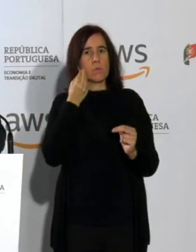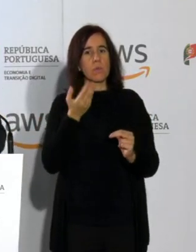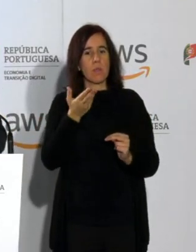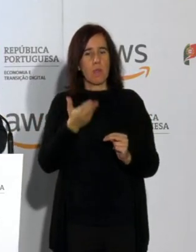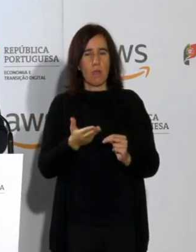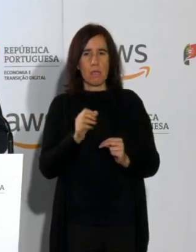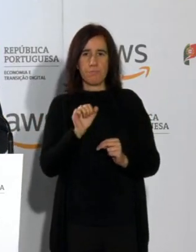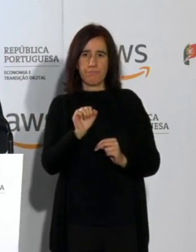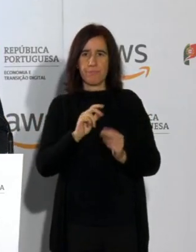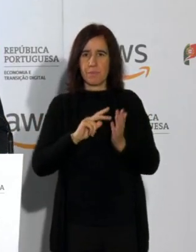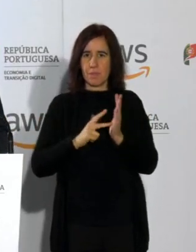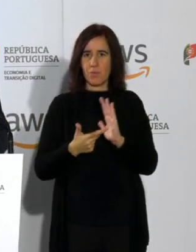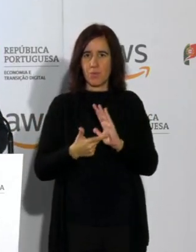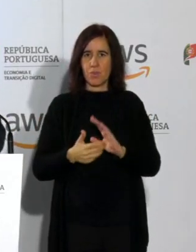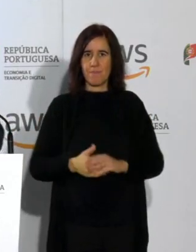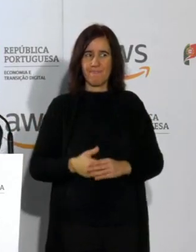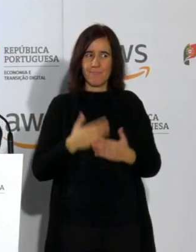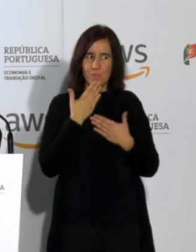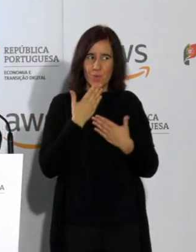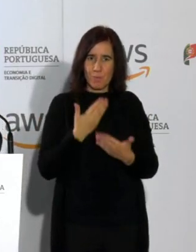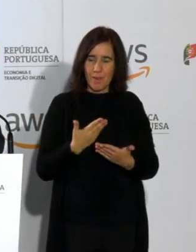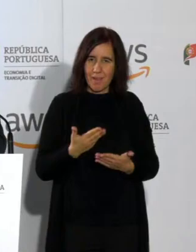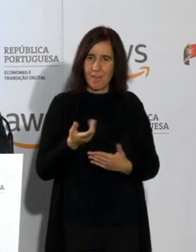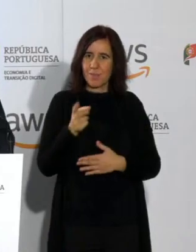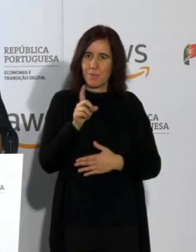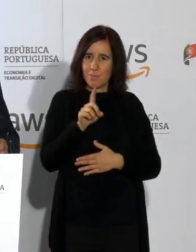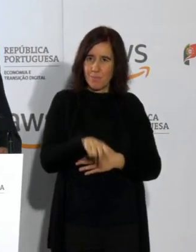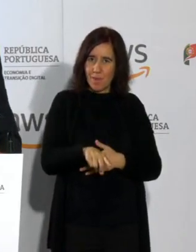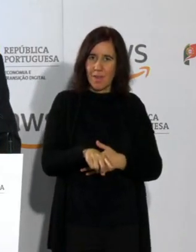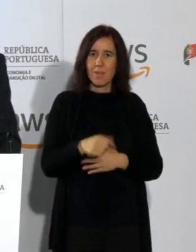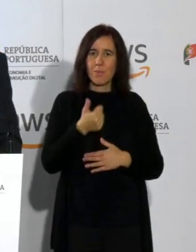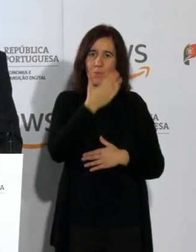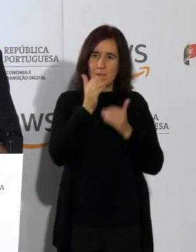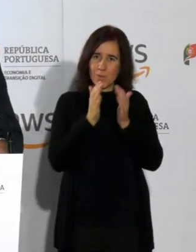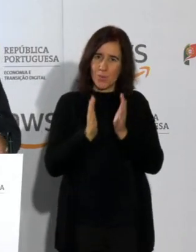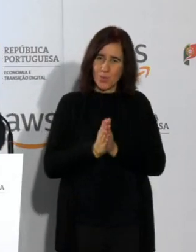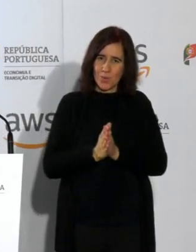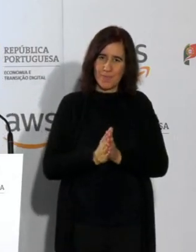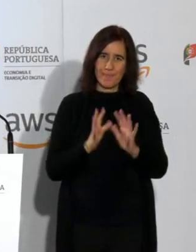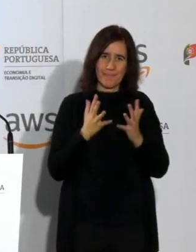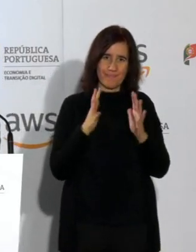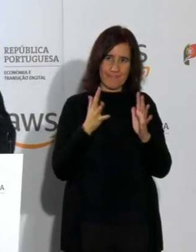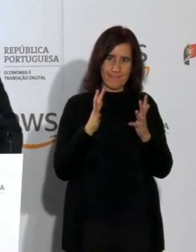deste tipo de tecnologias. Muito obrigado mais uma vez e muito bom dia a todos.